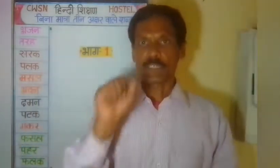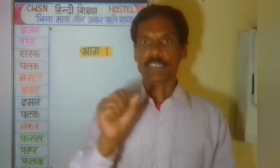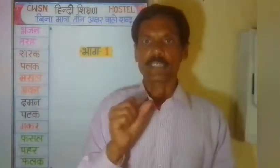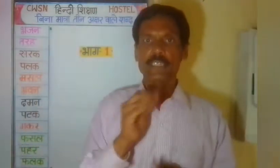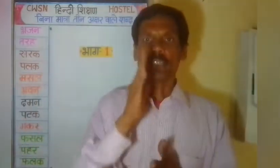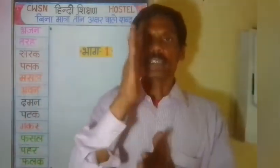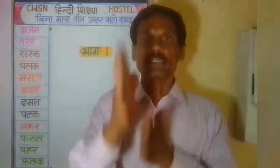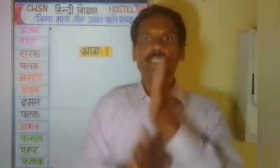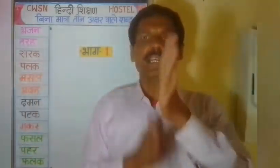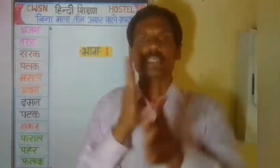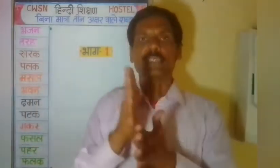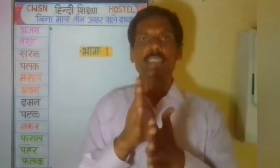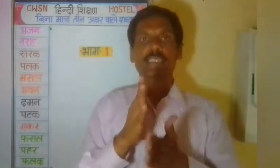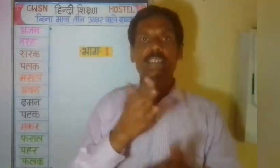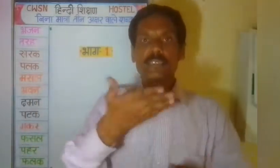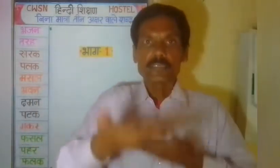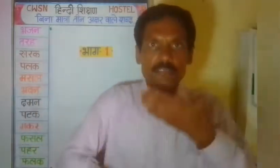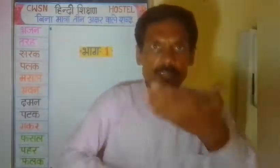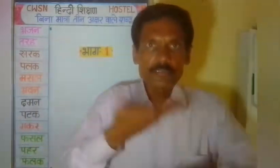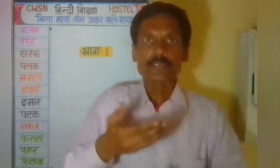उनकी सांकेतिक